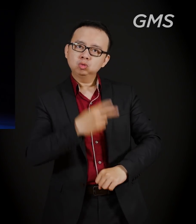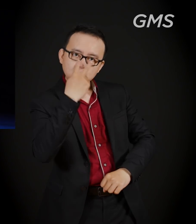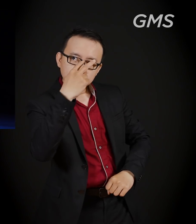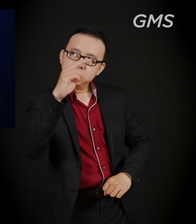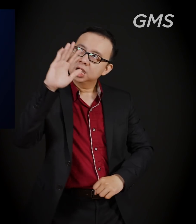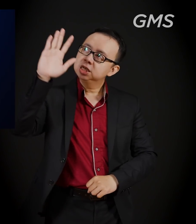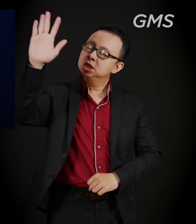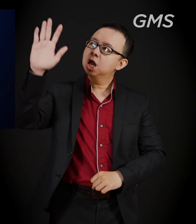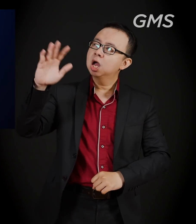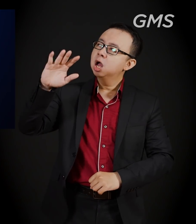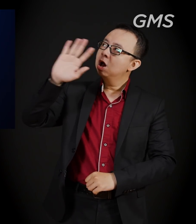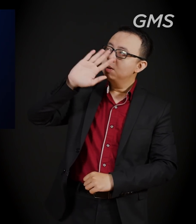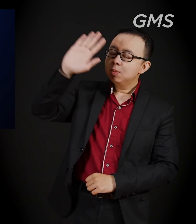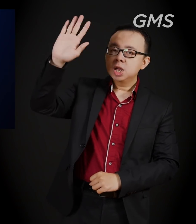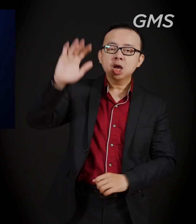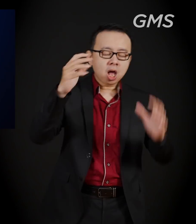menyembahnya.